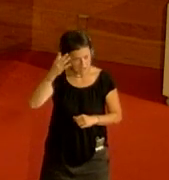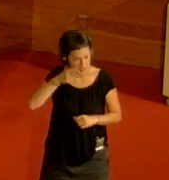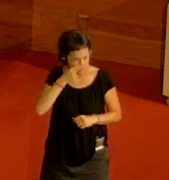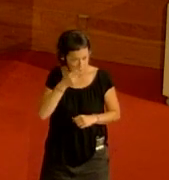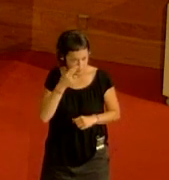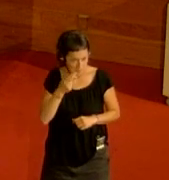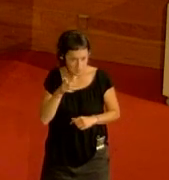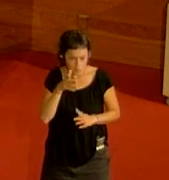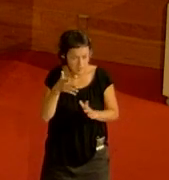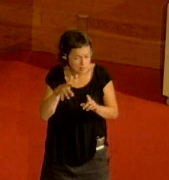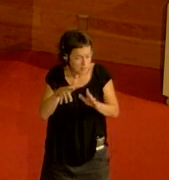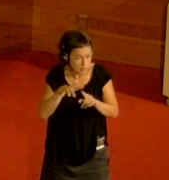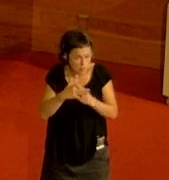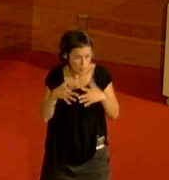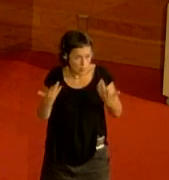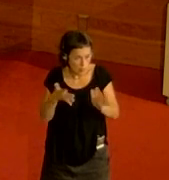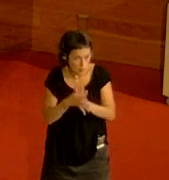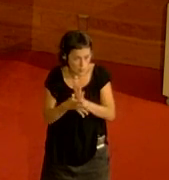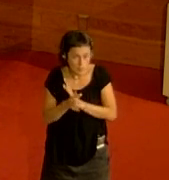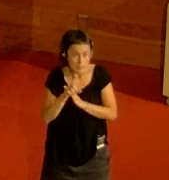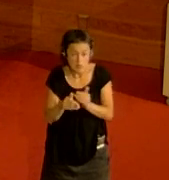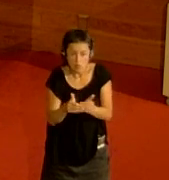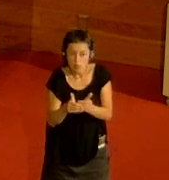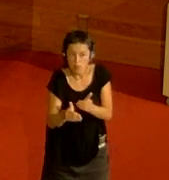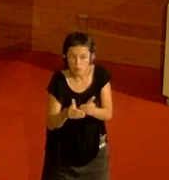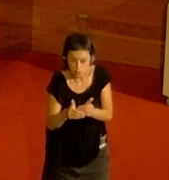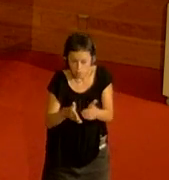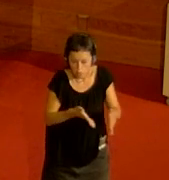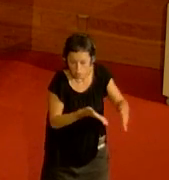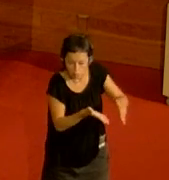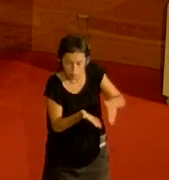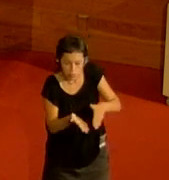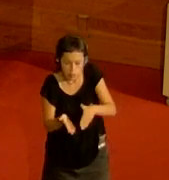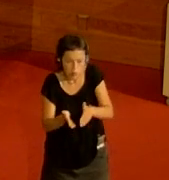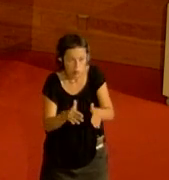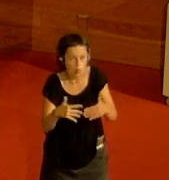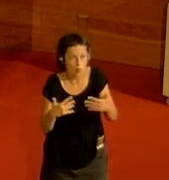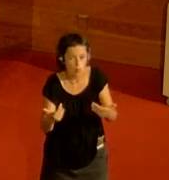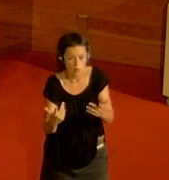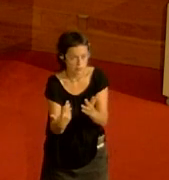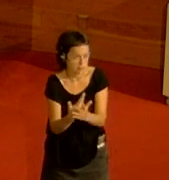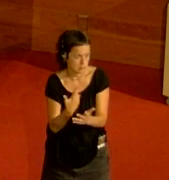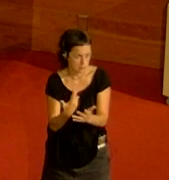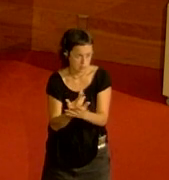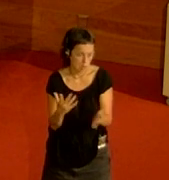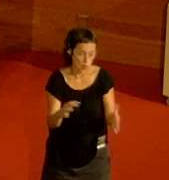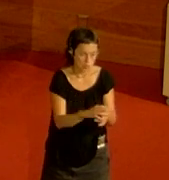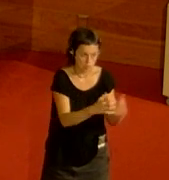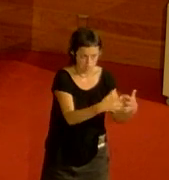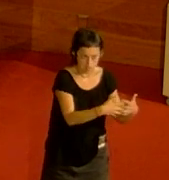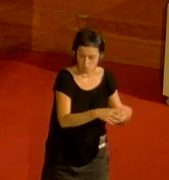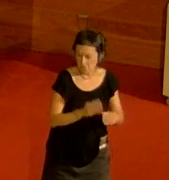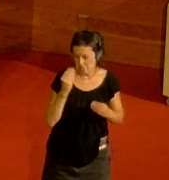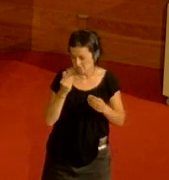también un un augurio cercano de esa orientación eh Futura en relación a las máquinas y me parece